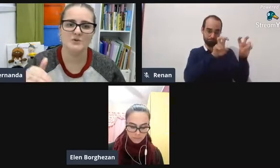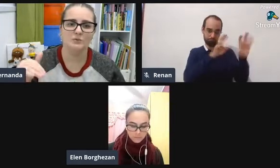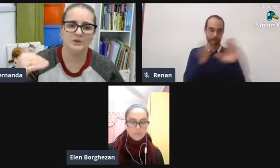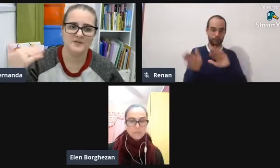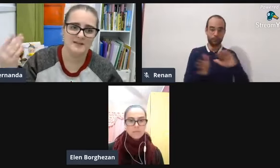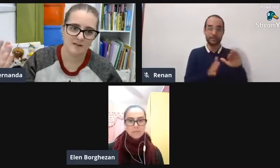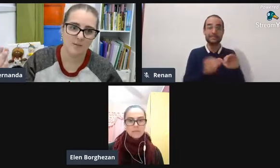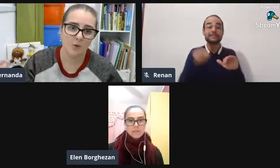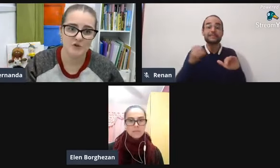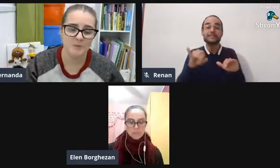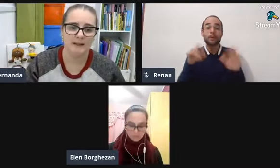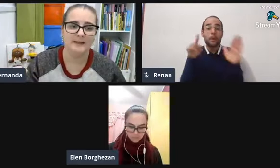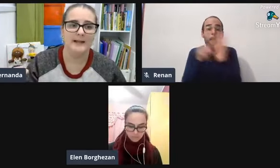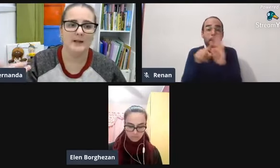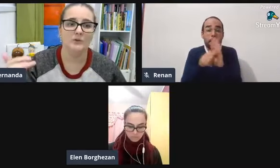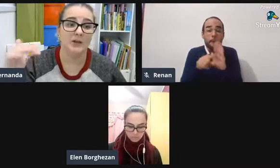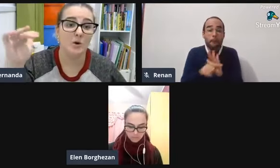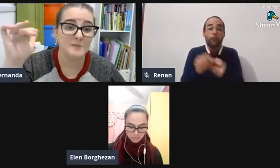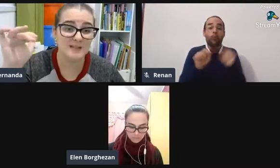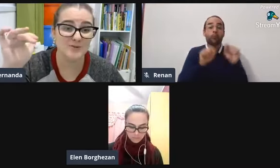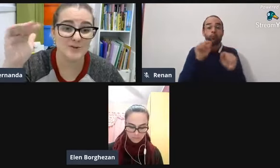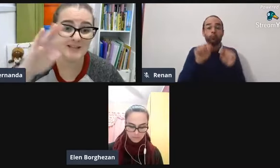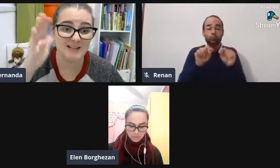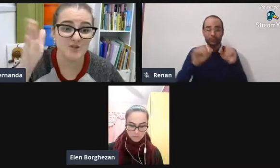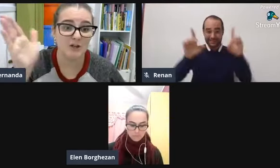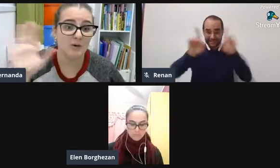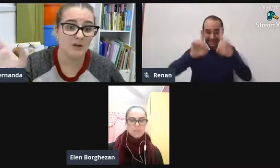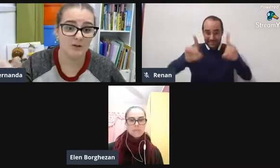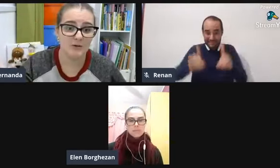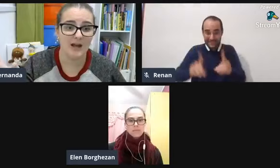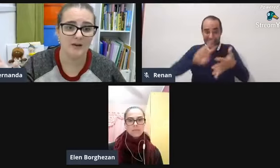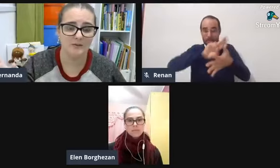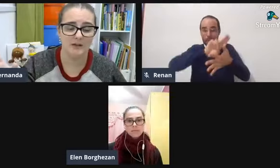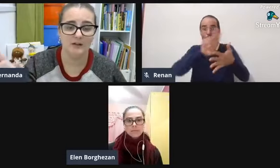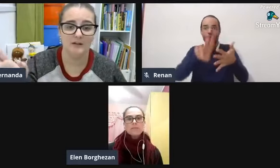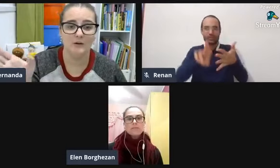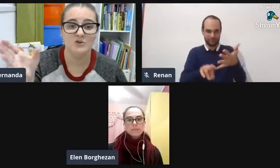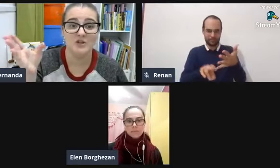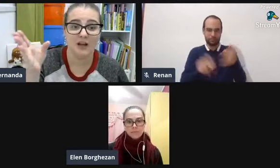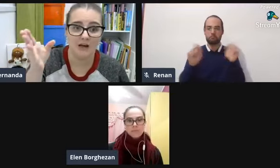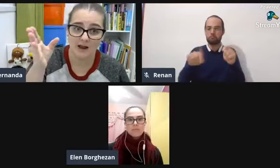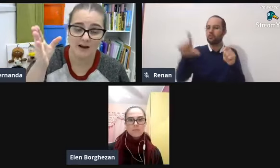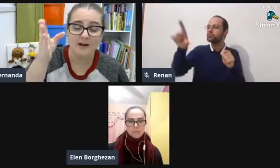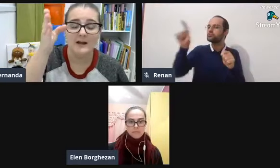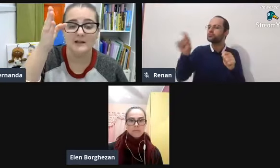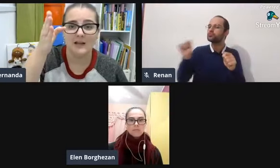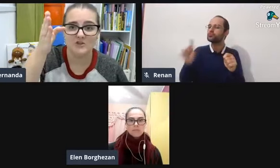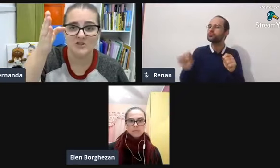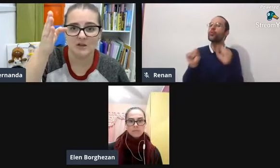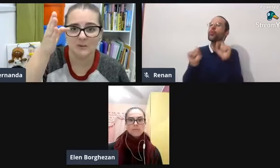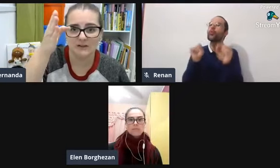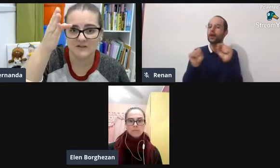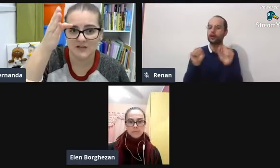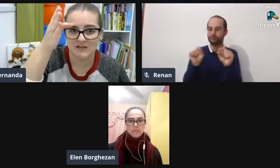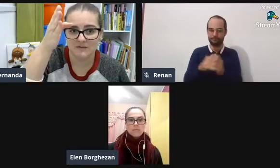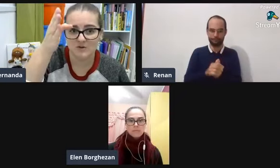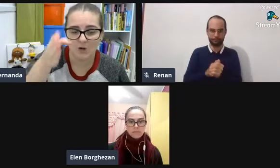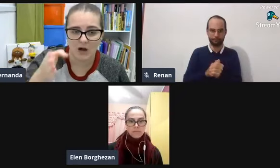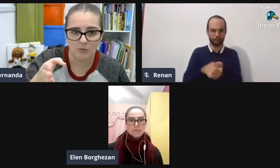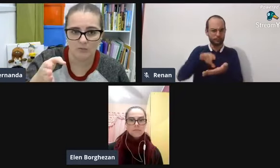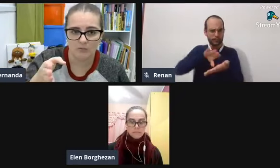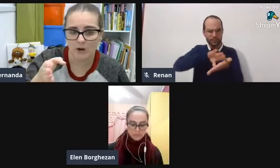pedindo pessoas com deficiência múltipla, eu tenho a opção de selecionar o que eu quero. Então, eu tirei, né? Quem tinha uma